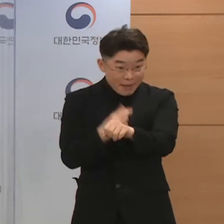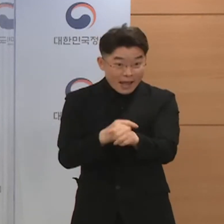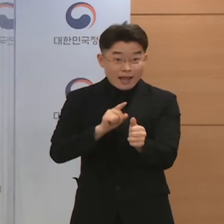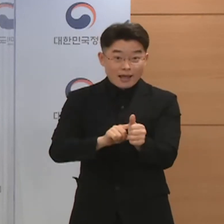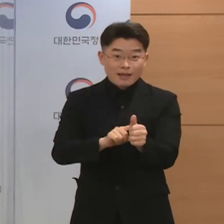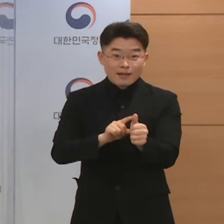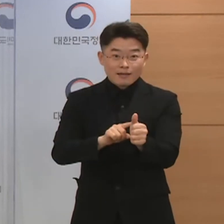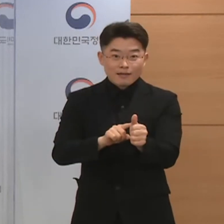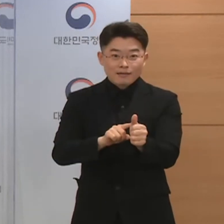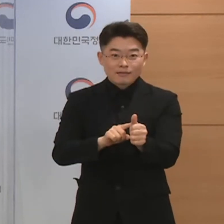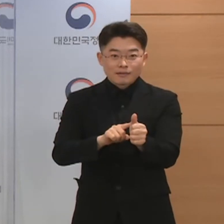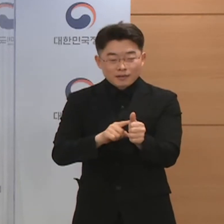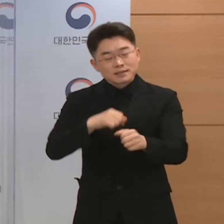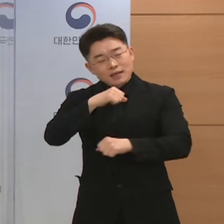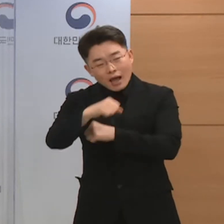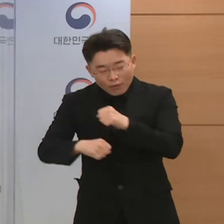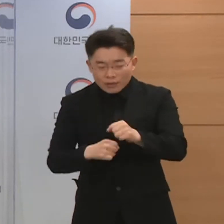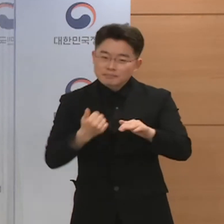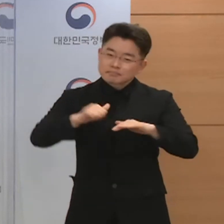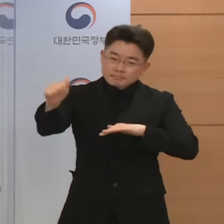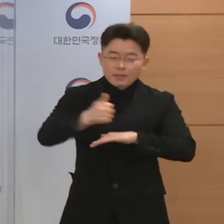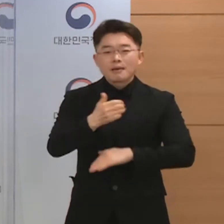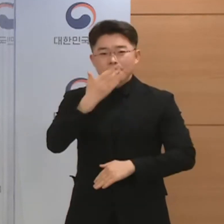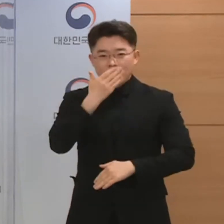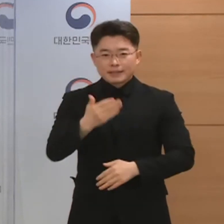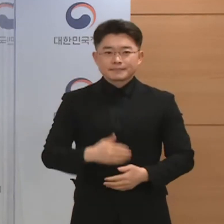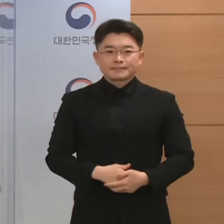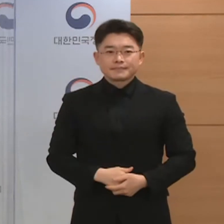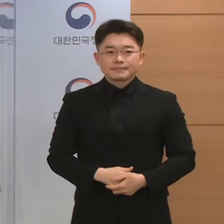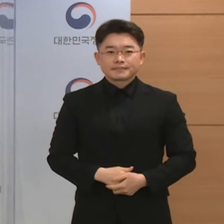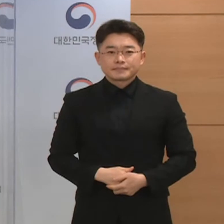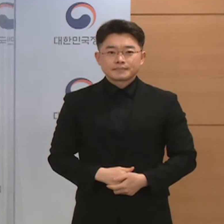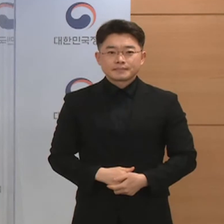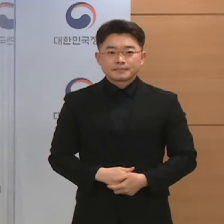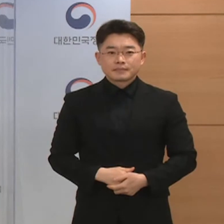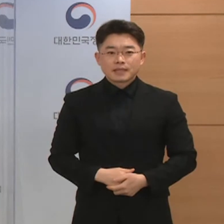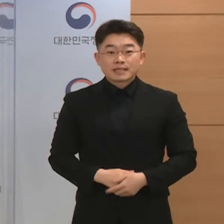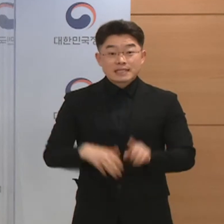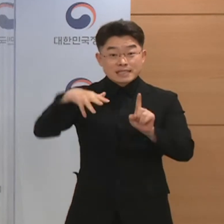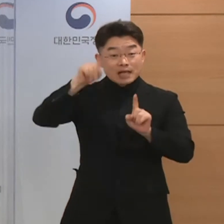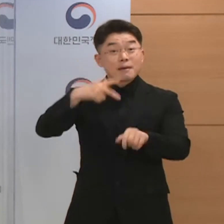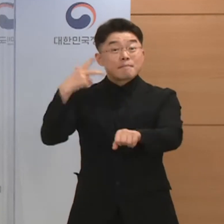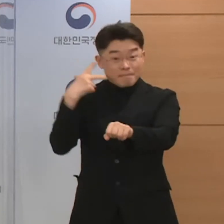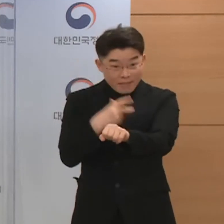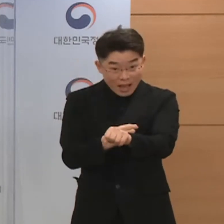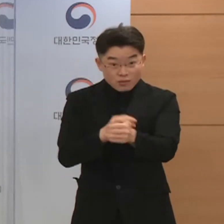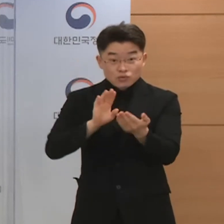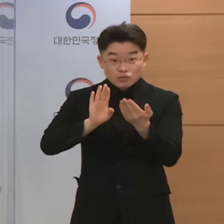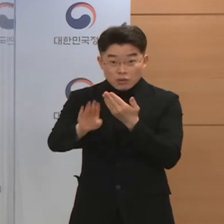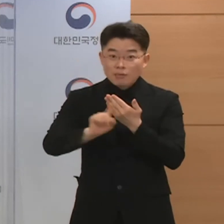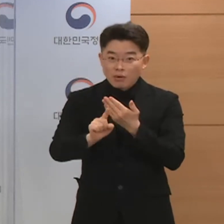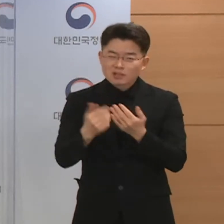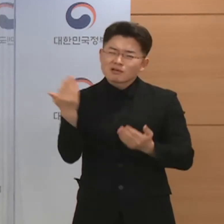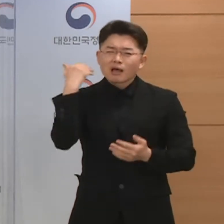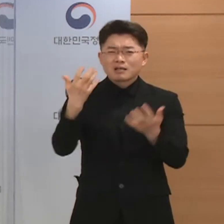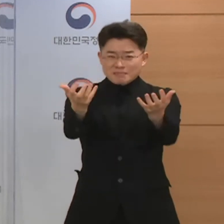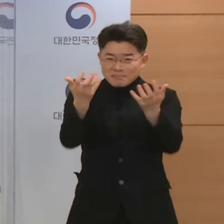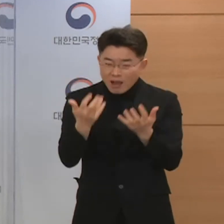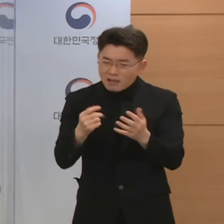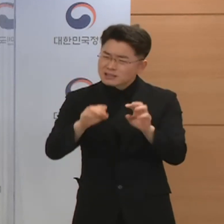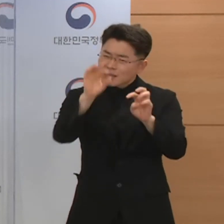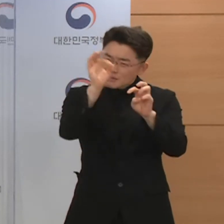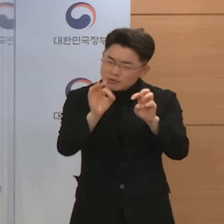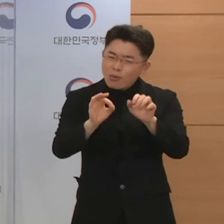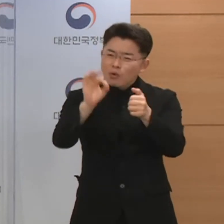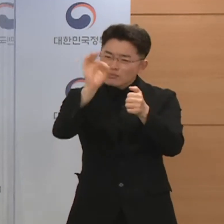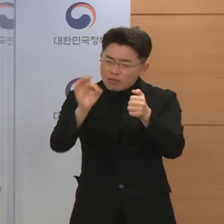완료자들은 한층 활발하게 할 수 있게 됩니다. 1회만 접종을 받더라도 30%, 50%